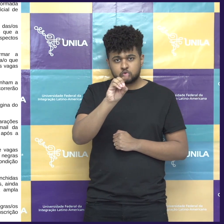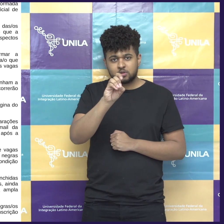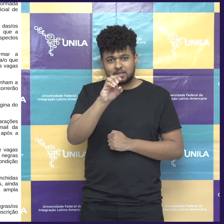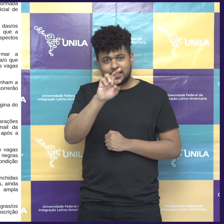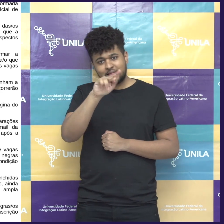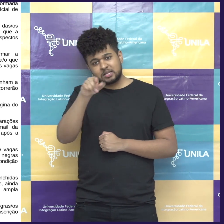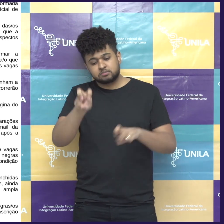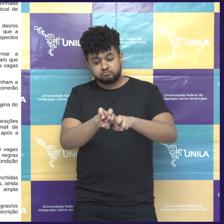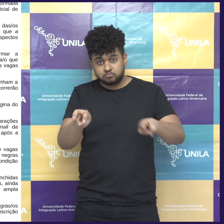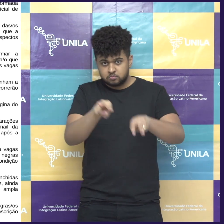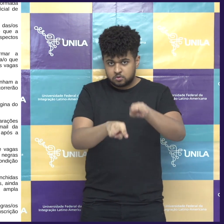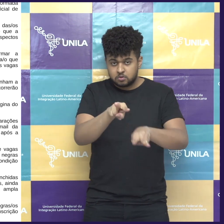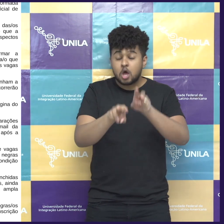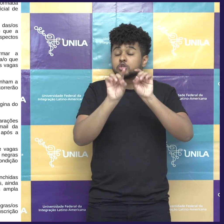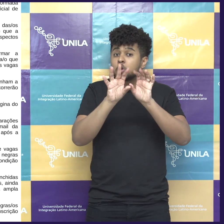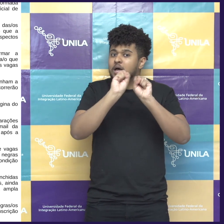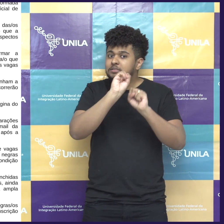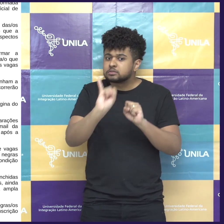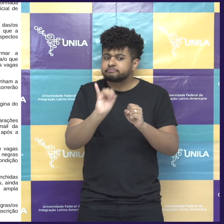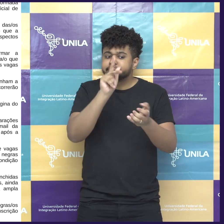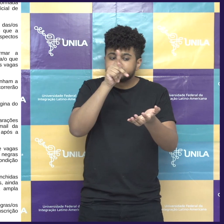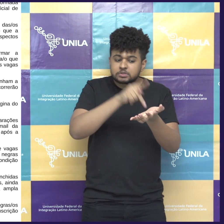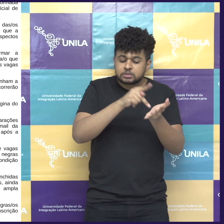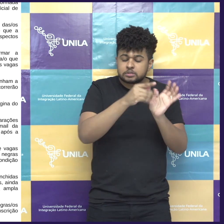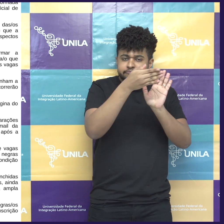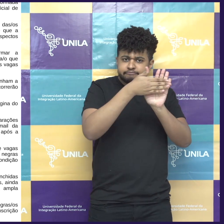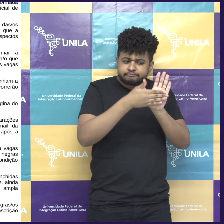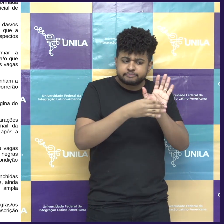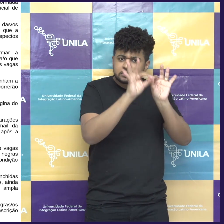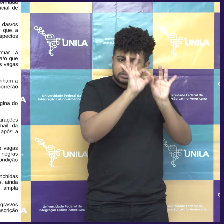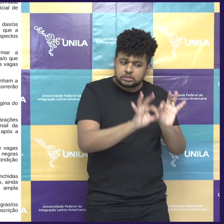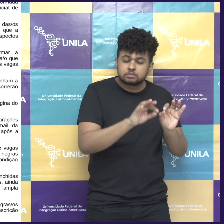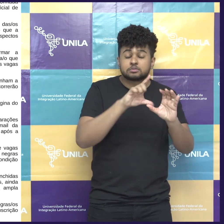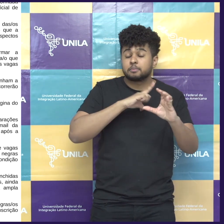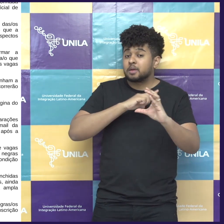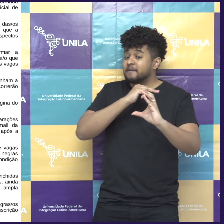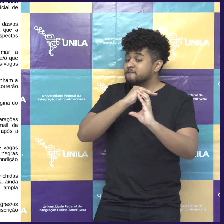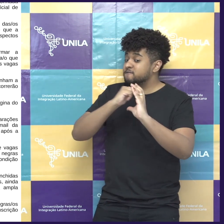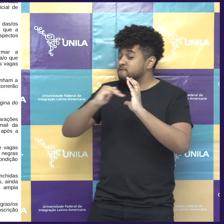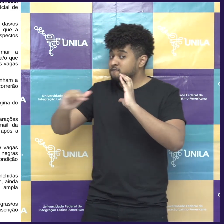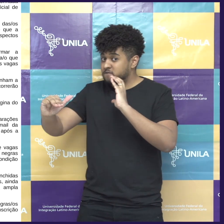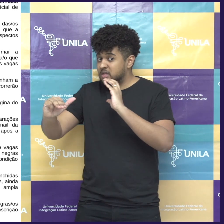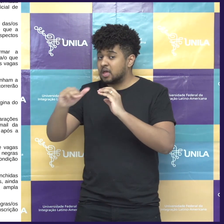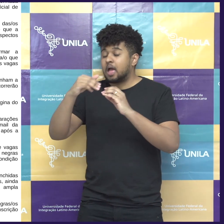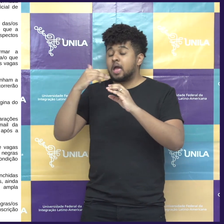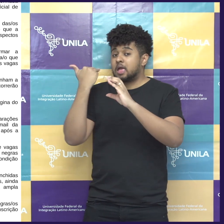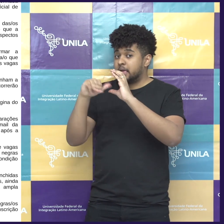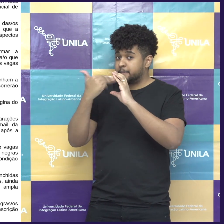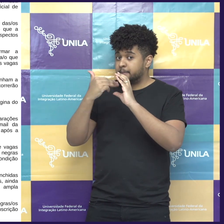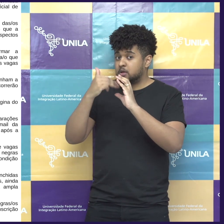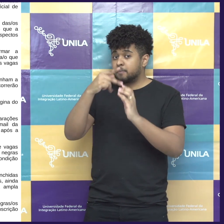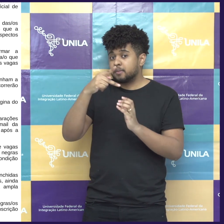presenciais, desde que devidamente fundamentados, enviados para o e-mail da Secretaria do